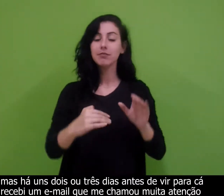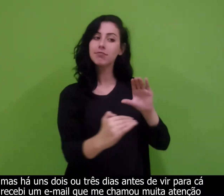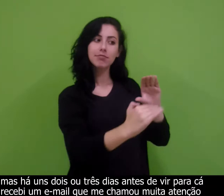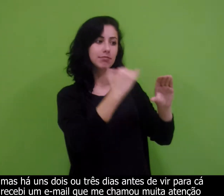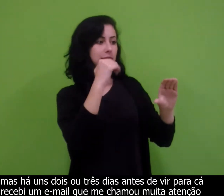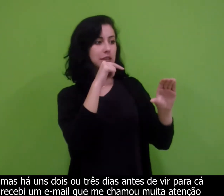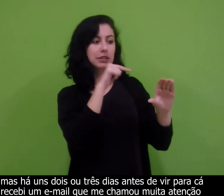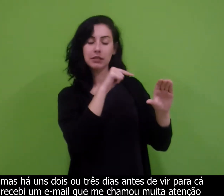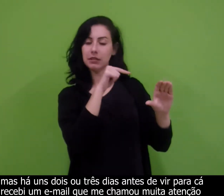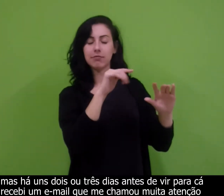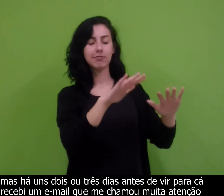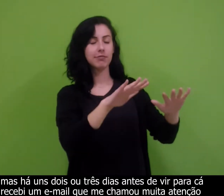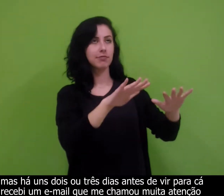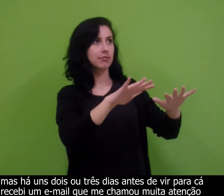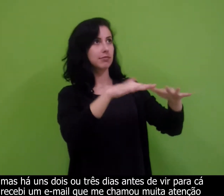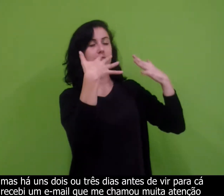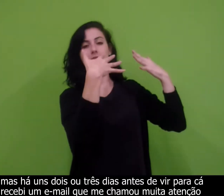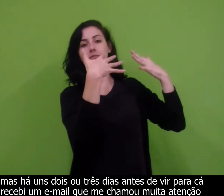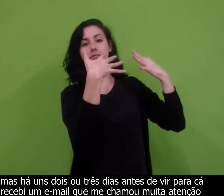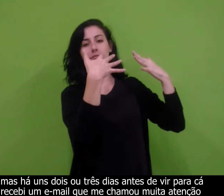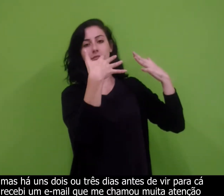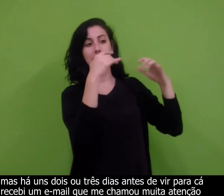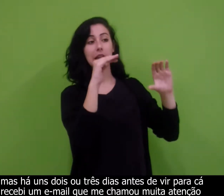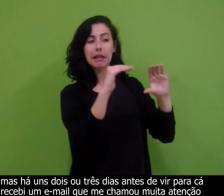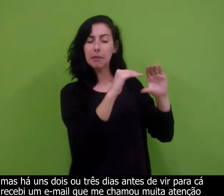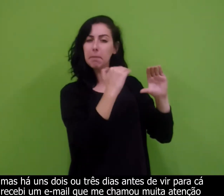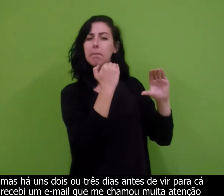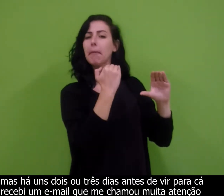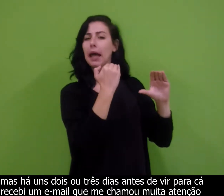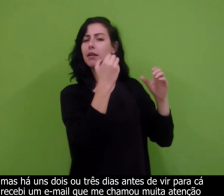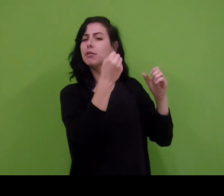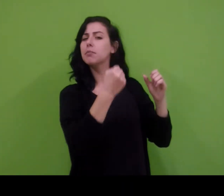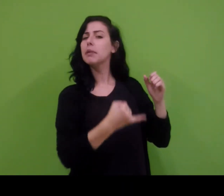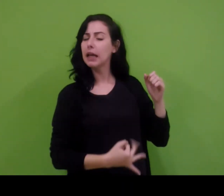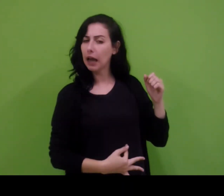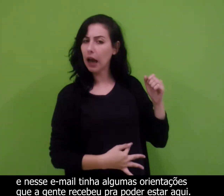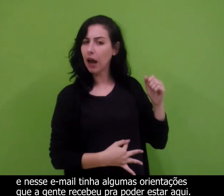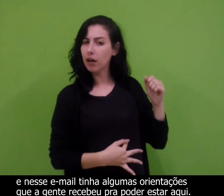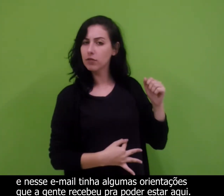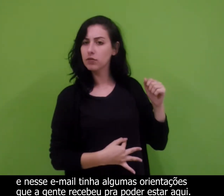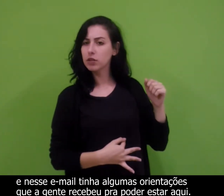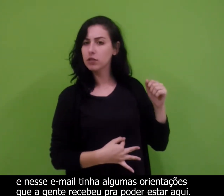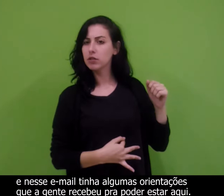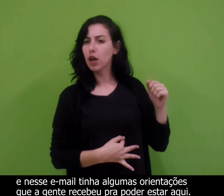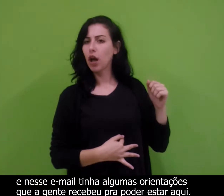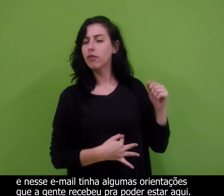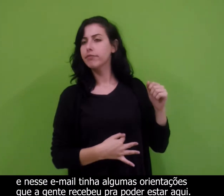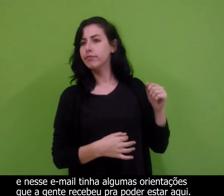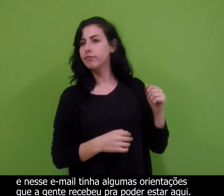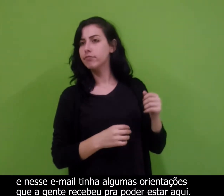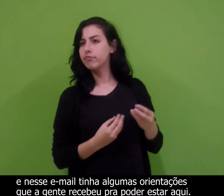recebi um e-mail que me chamou muita atenção. E nesse e-mail dizia